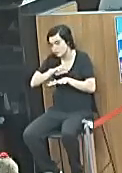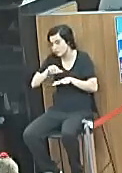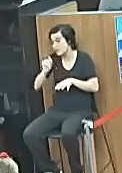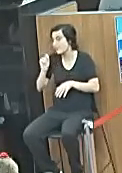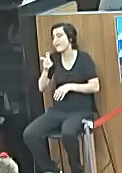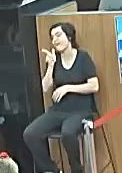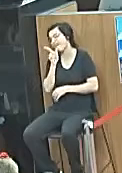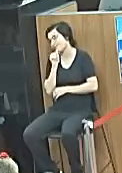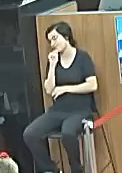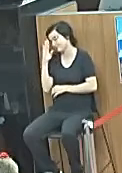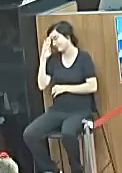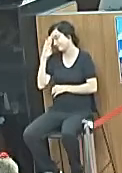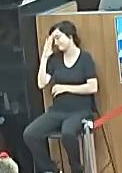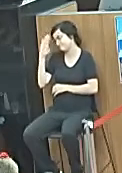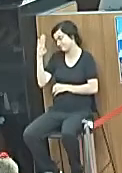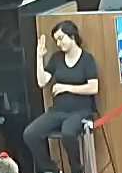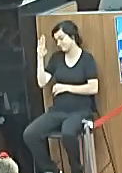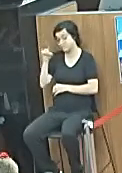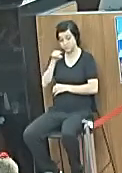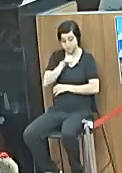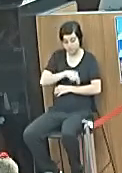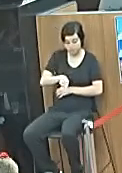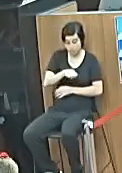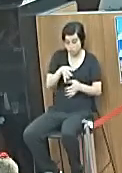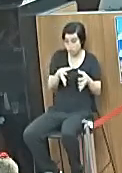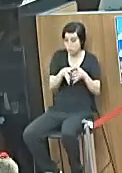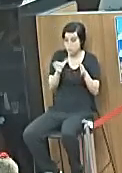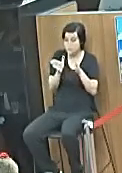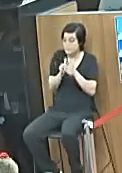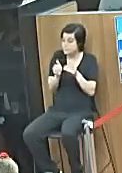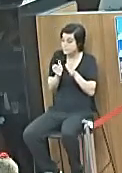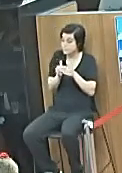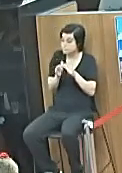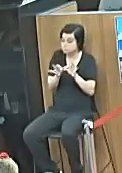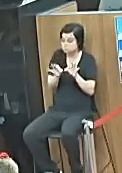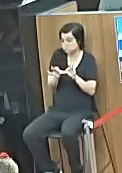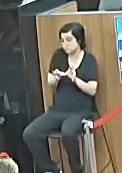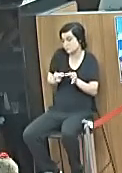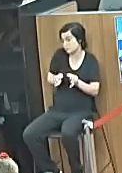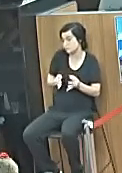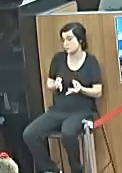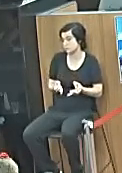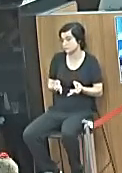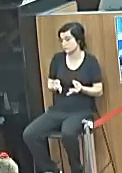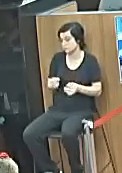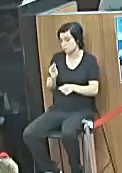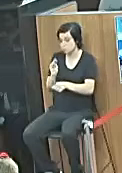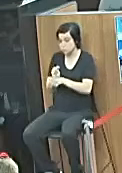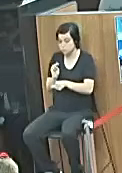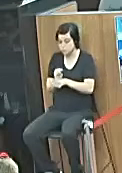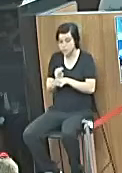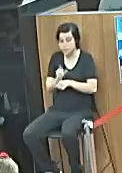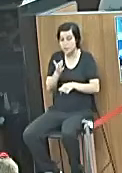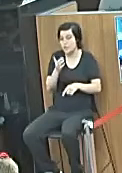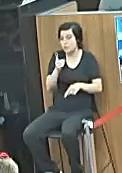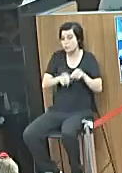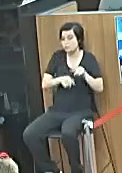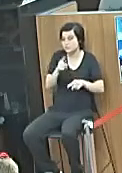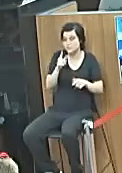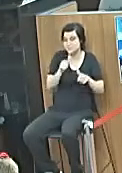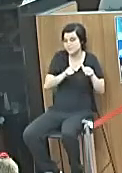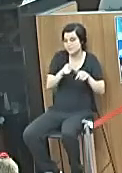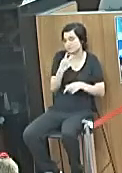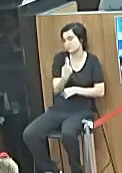do que eles é que eles estão pedindo aqui é a manutenção do trabalho deles é um